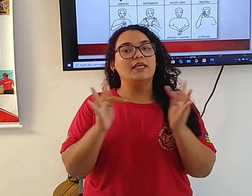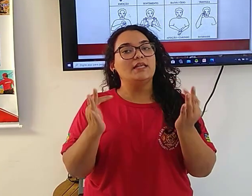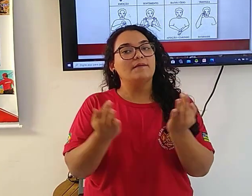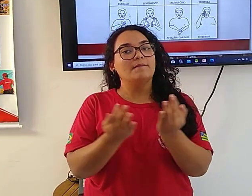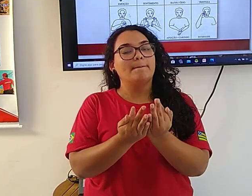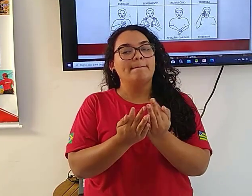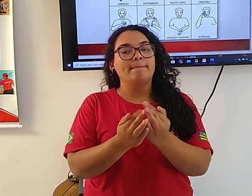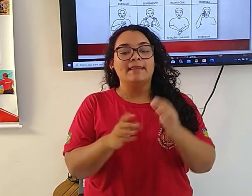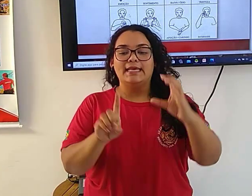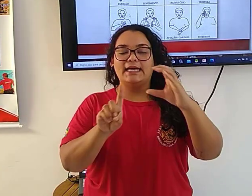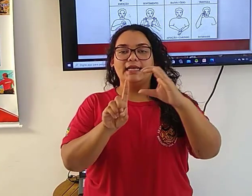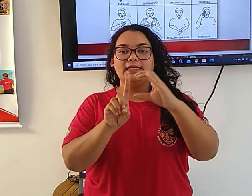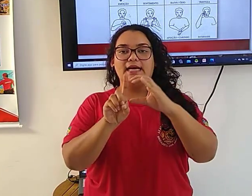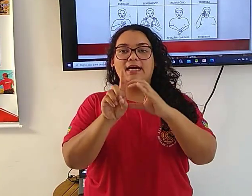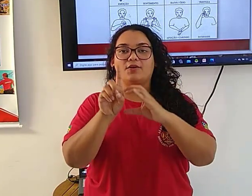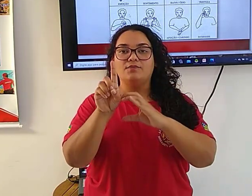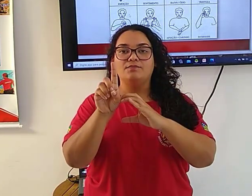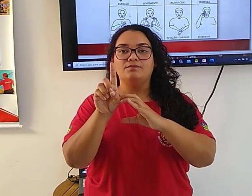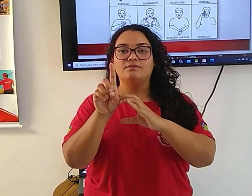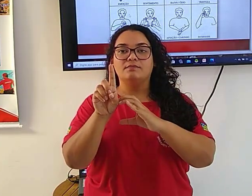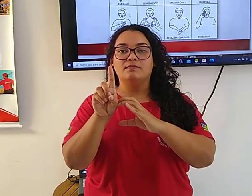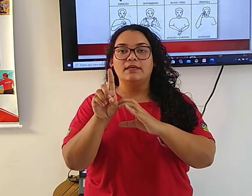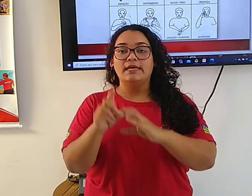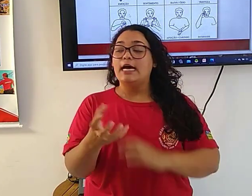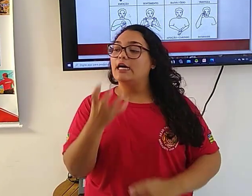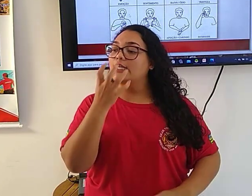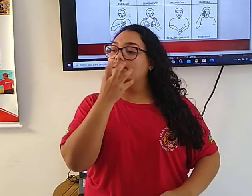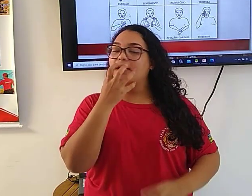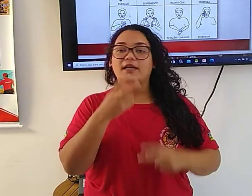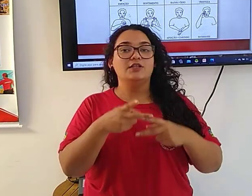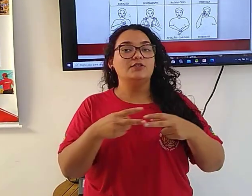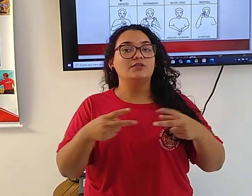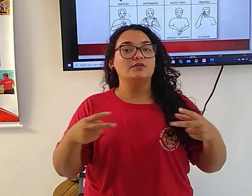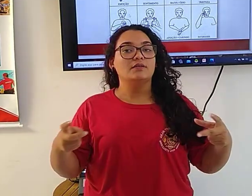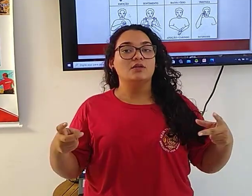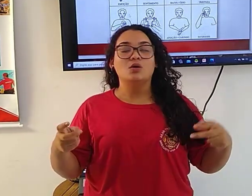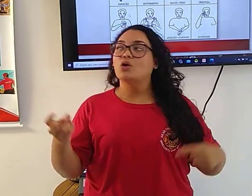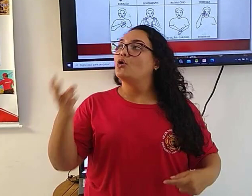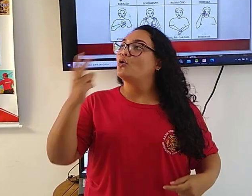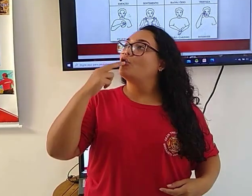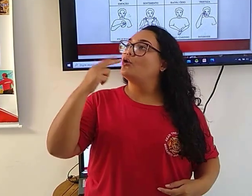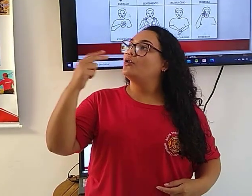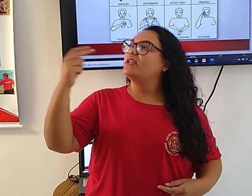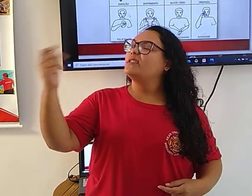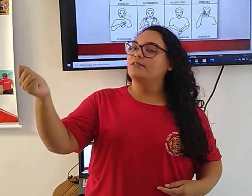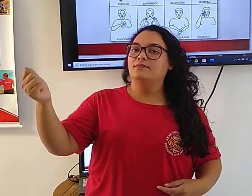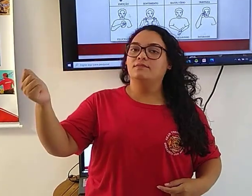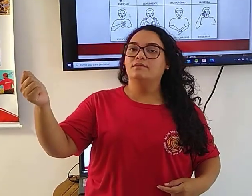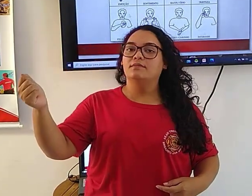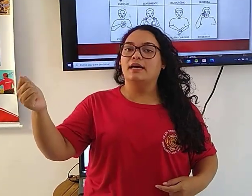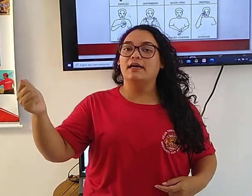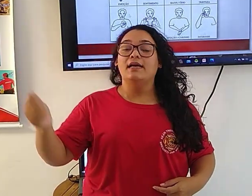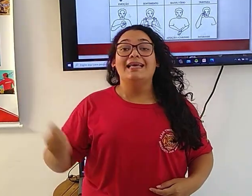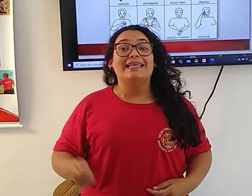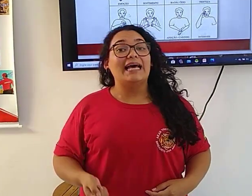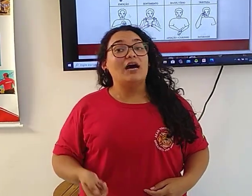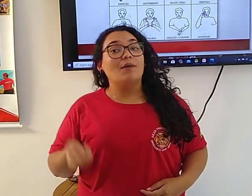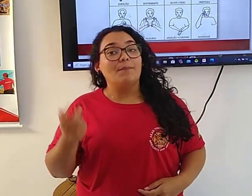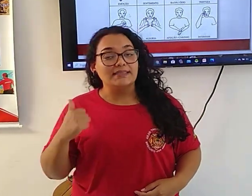família, calendário, animais, cores, tá? Na aula passada, a